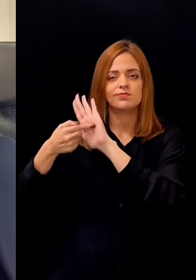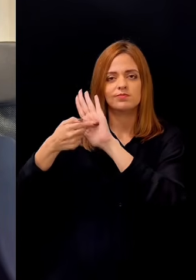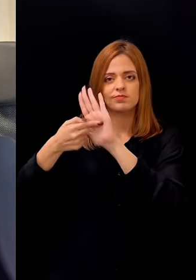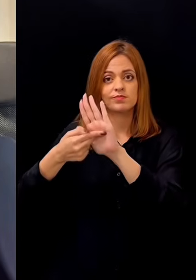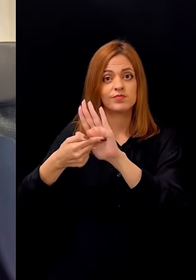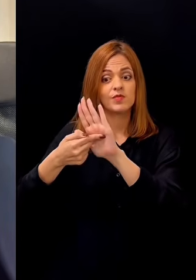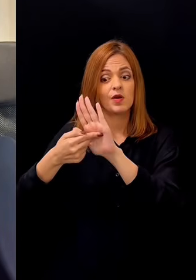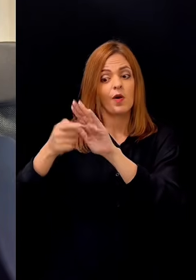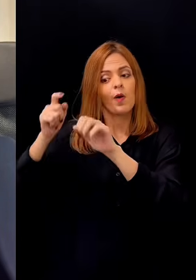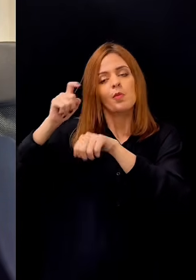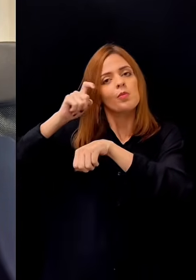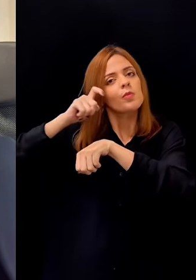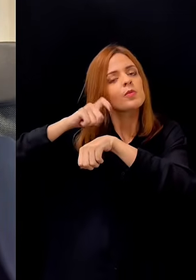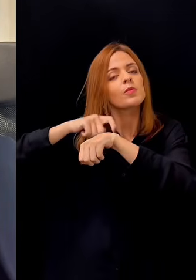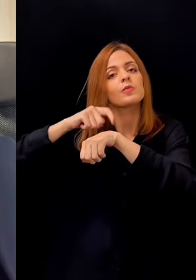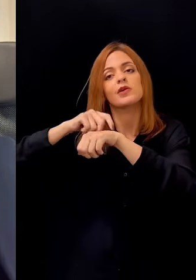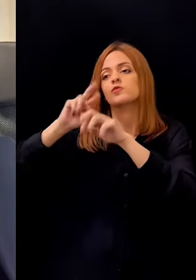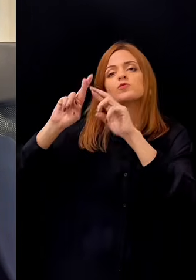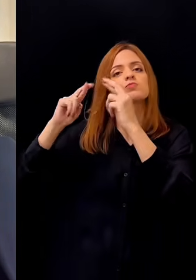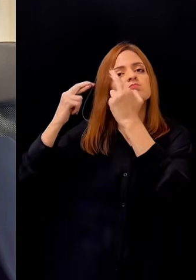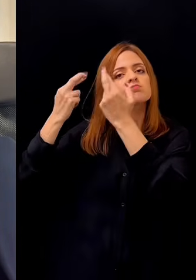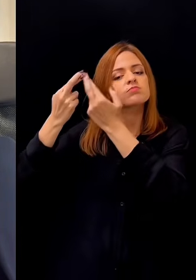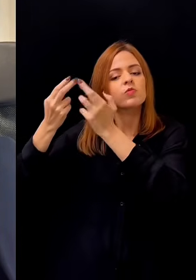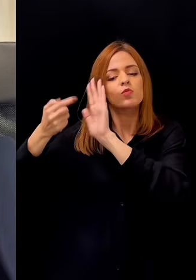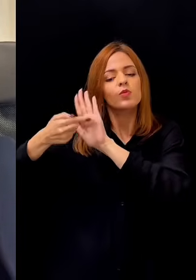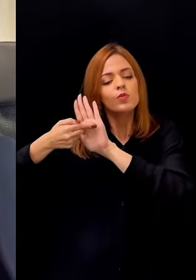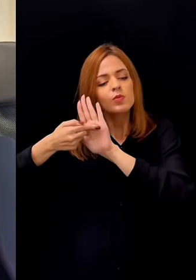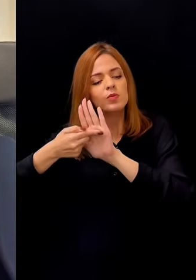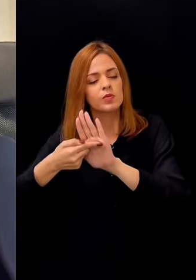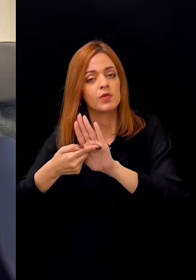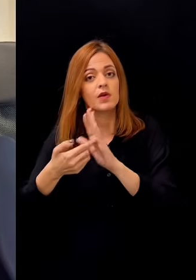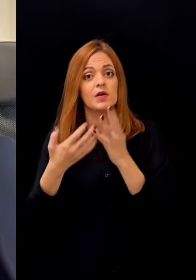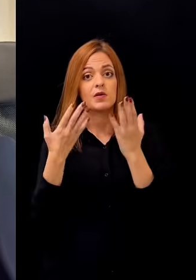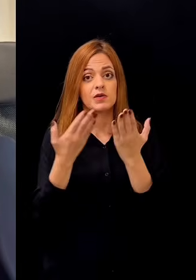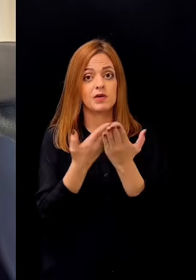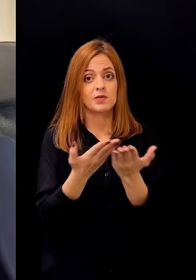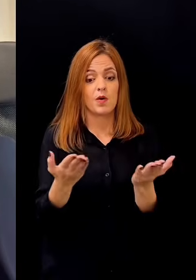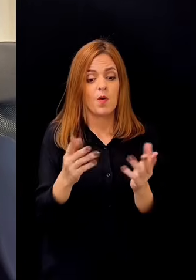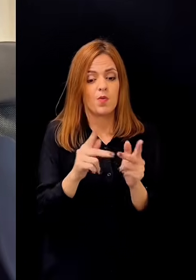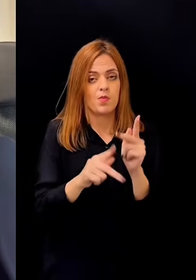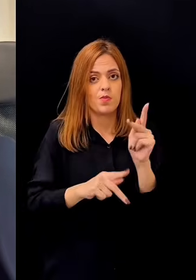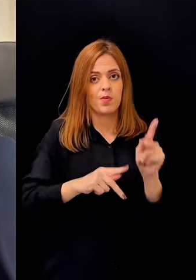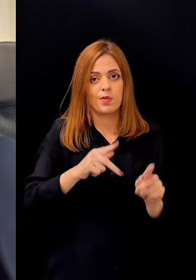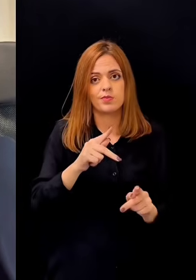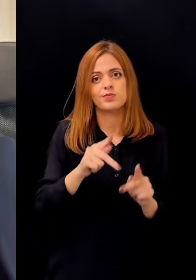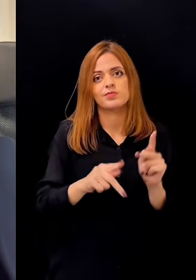É chegado até vós o reino de Deus. Eu quero que todo povo